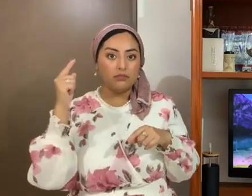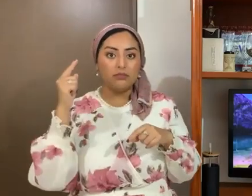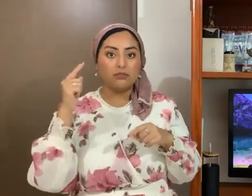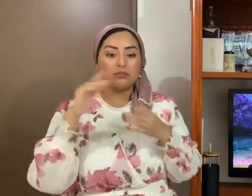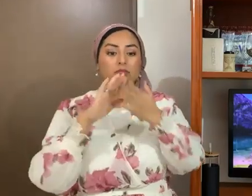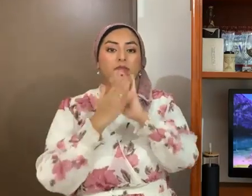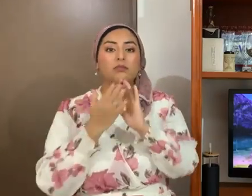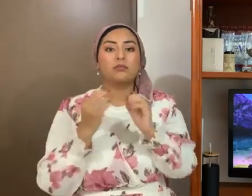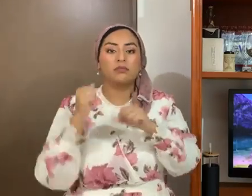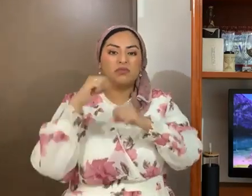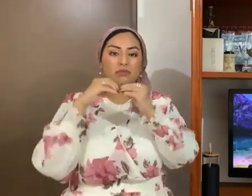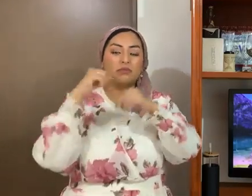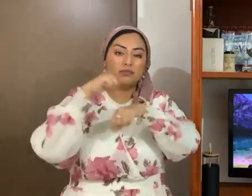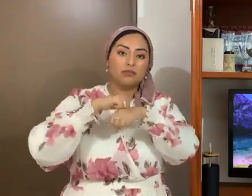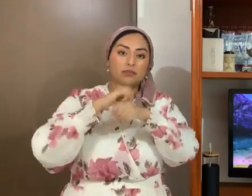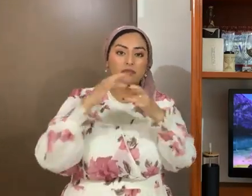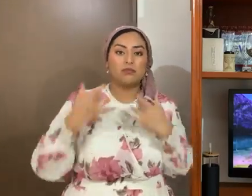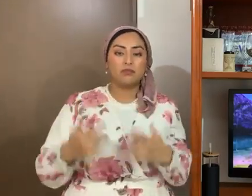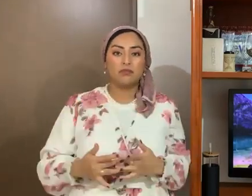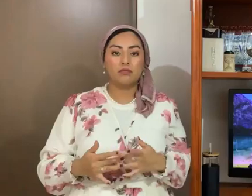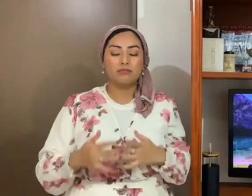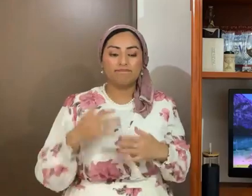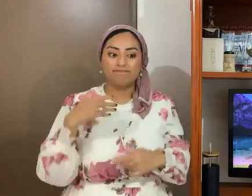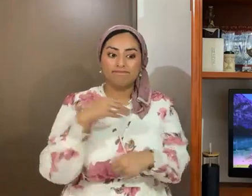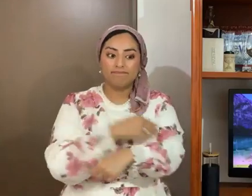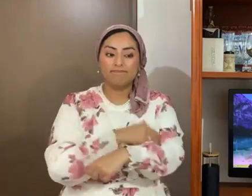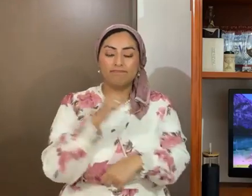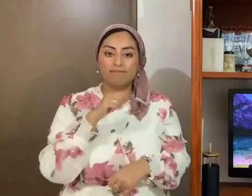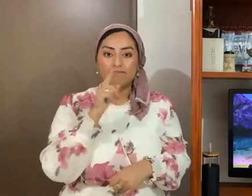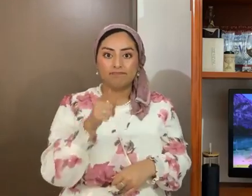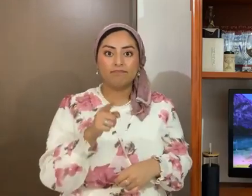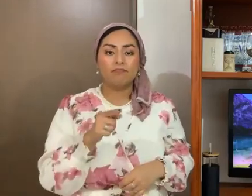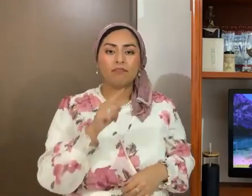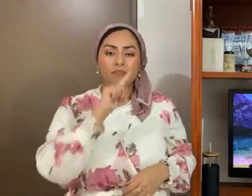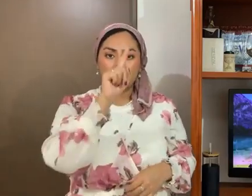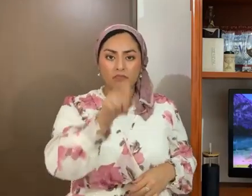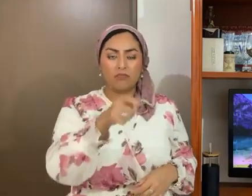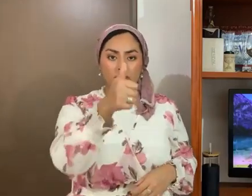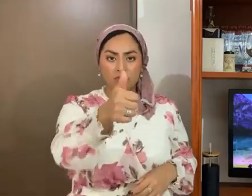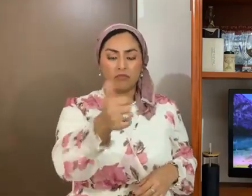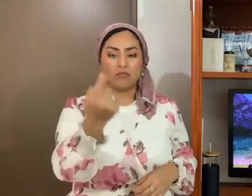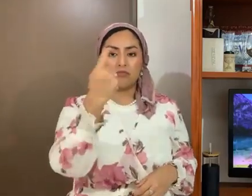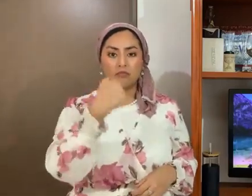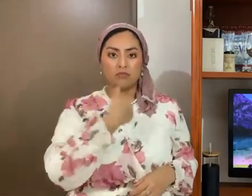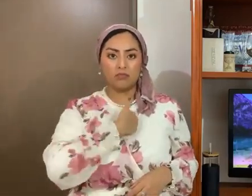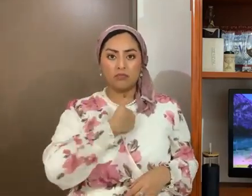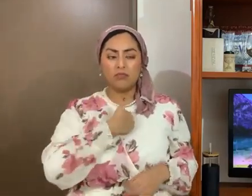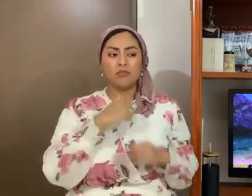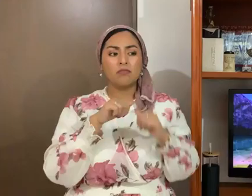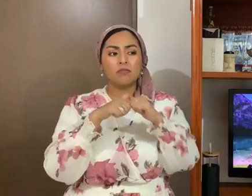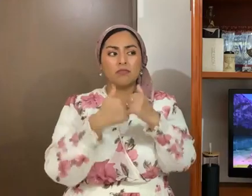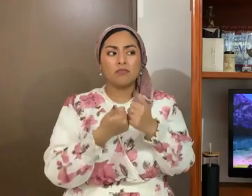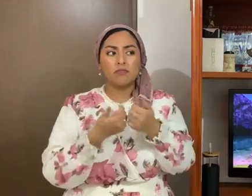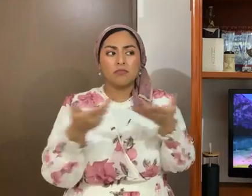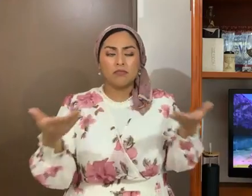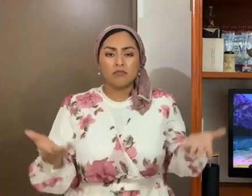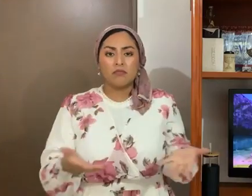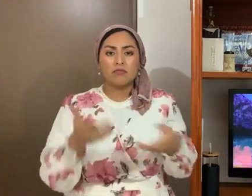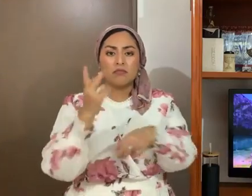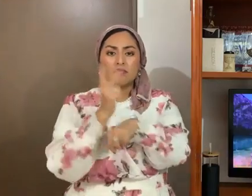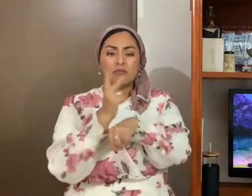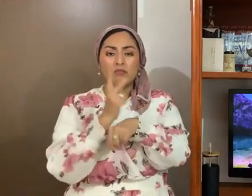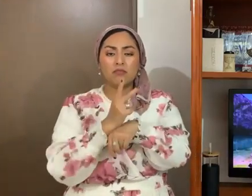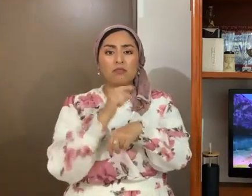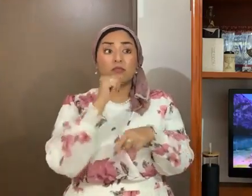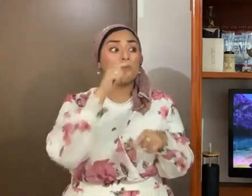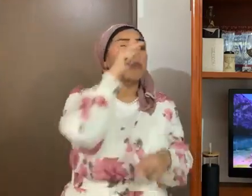sean endurecidas. Está tremendo, amados Ajim. Preguntémonos, ¿cómo está la Kehilá al día de hoy?